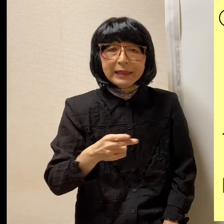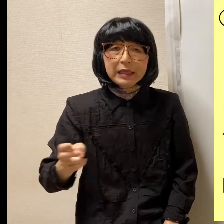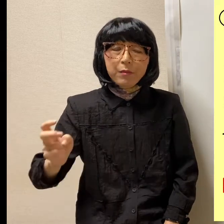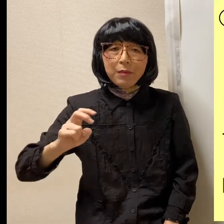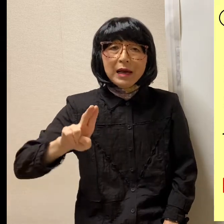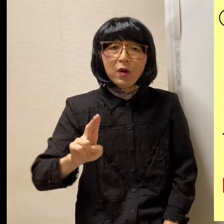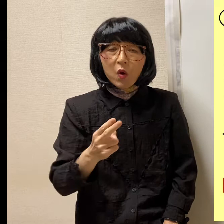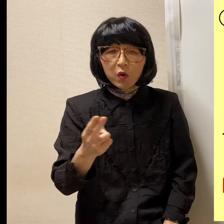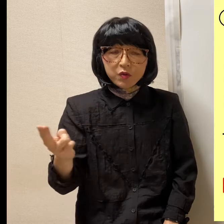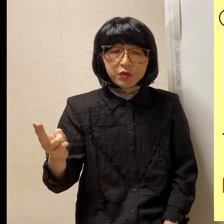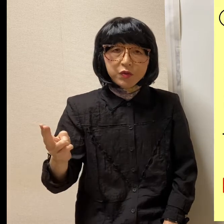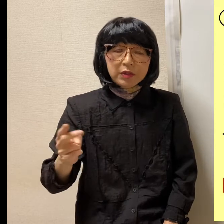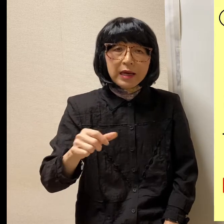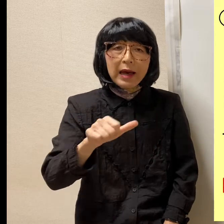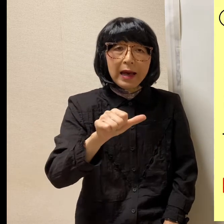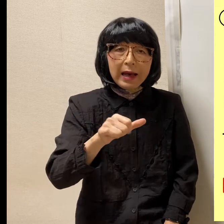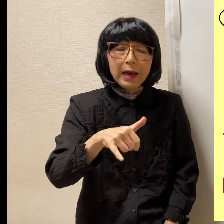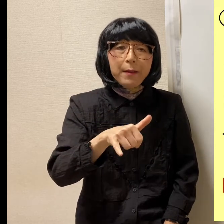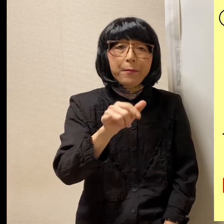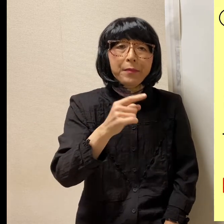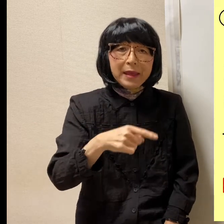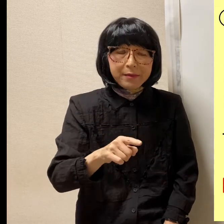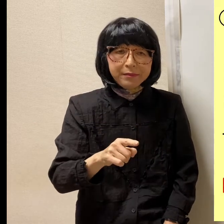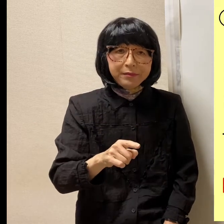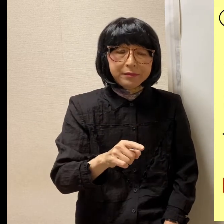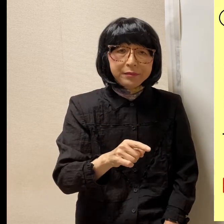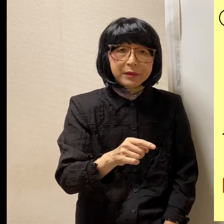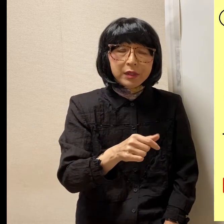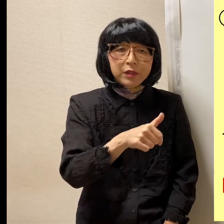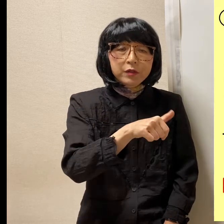I borrowed a pen from him.